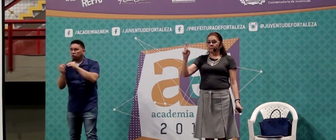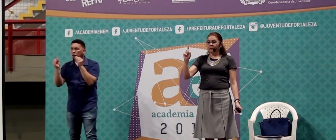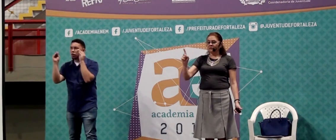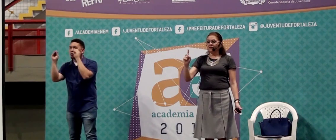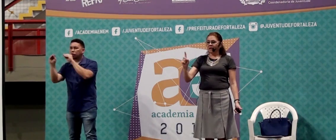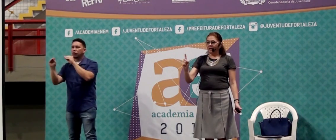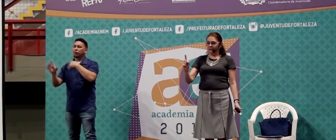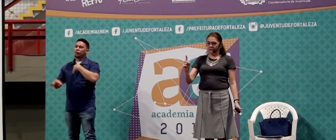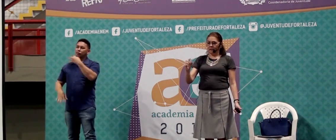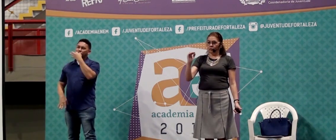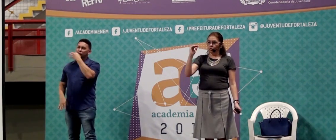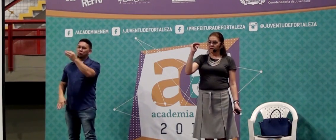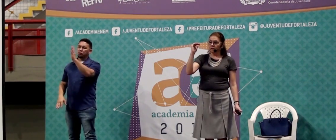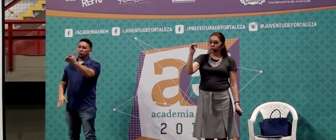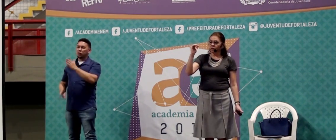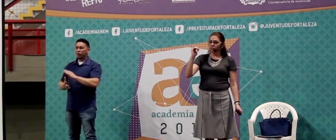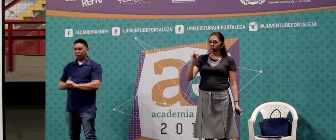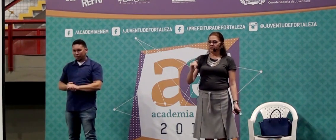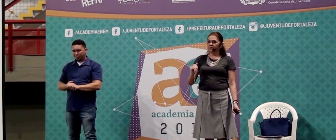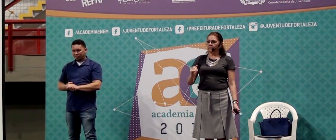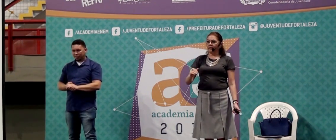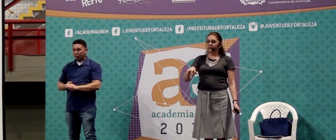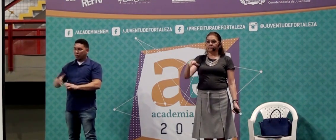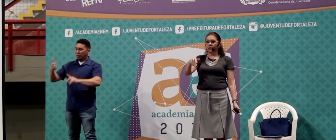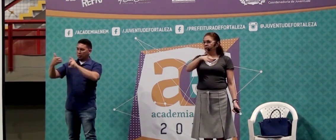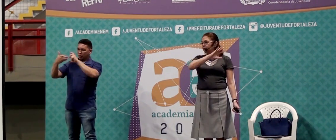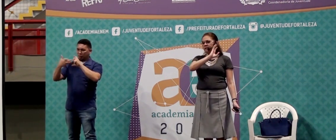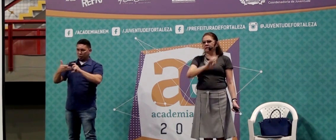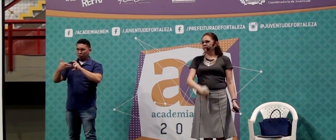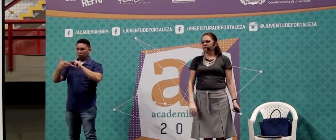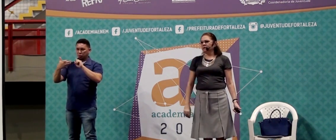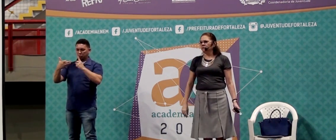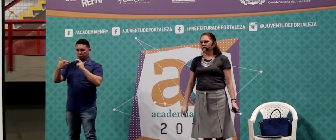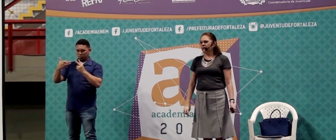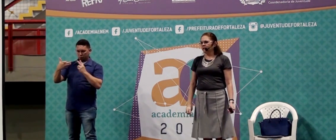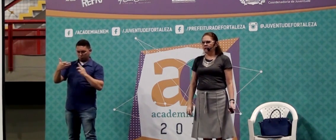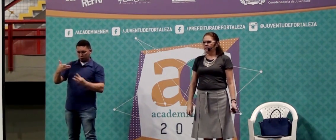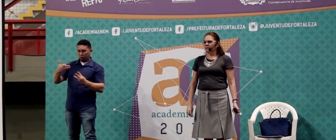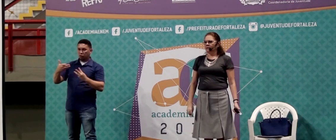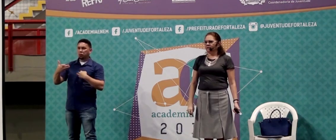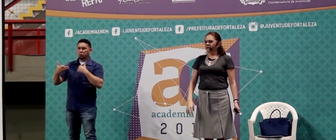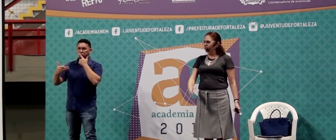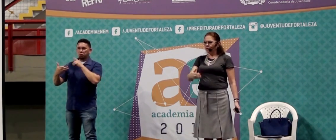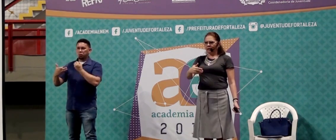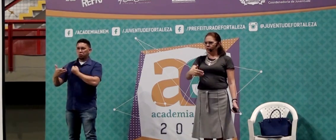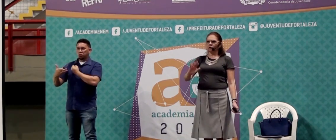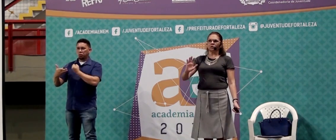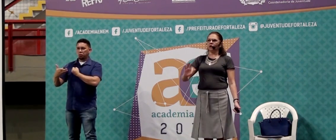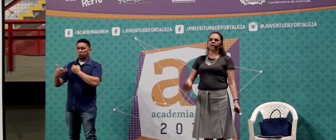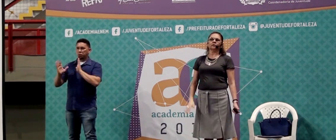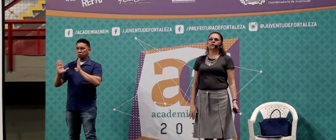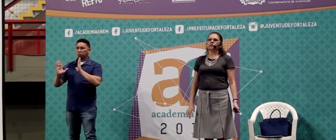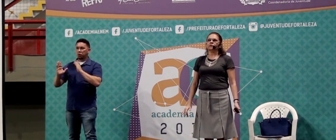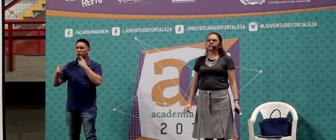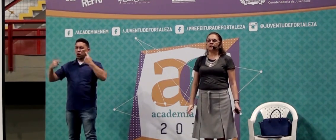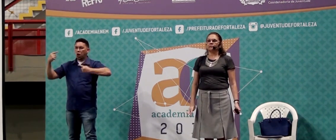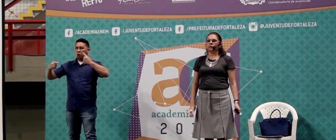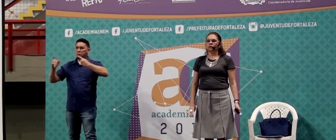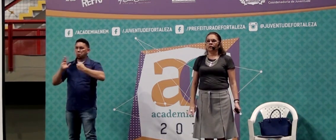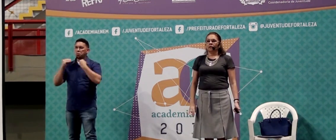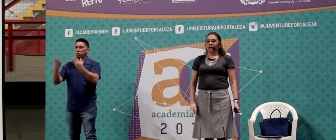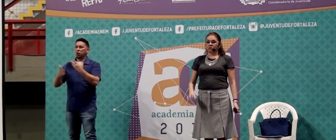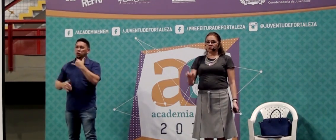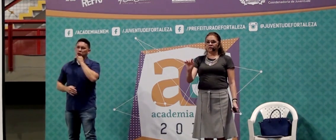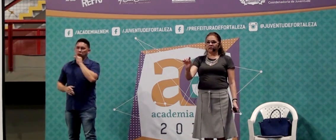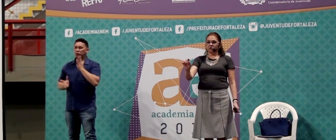você exemplificar no segundo ou no terceiro parágrafo, pode ter certeza que você não zera não. Você diz, eu já estou concorrendo, porque eu dei um